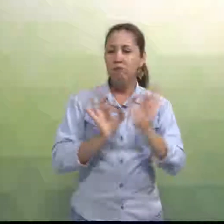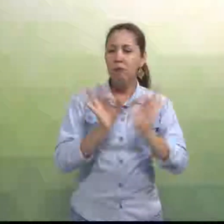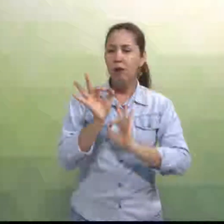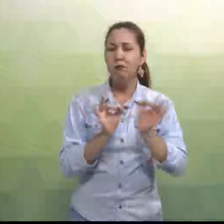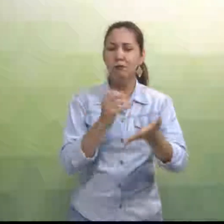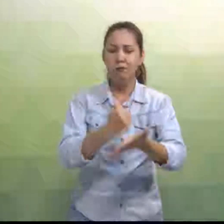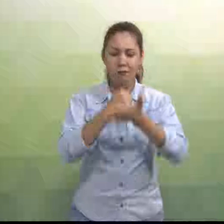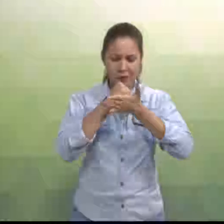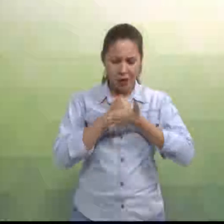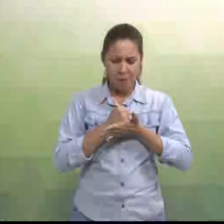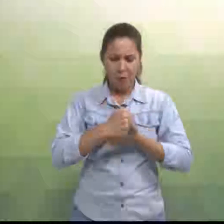Como preparar esse caminho?